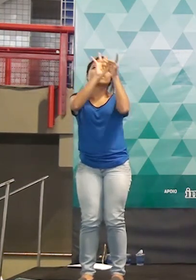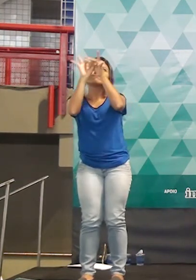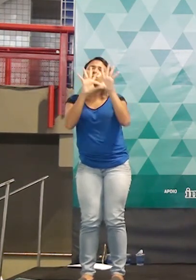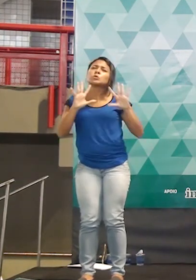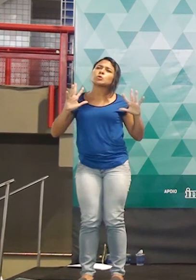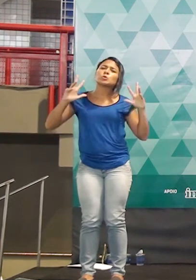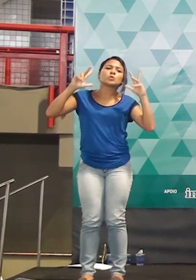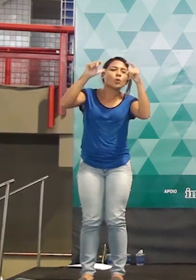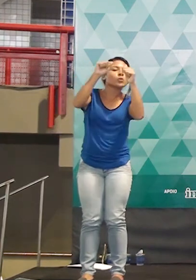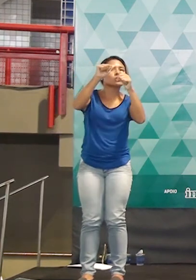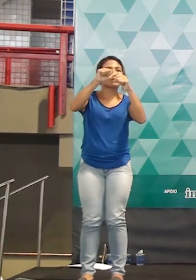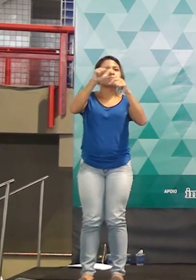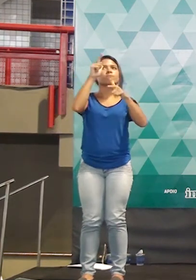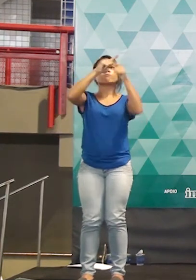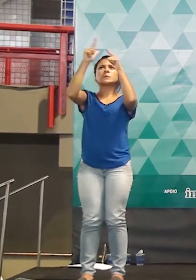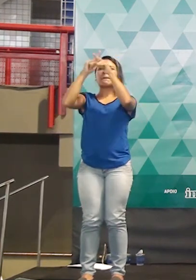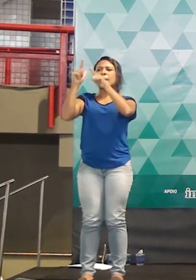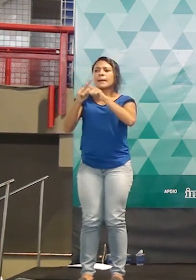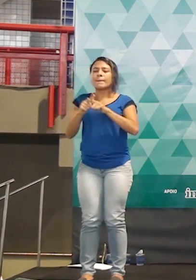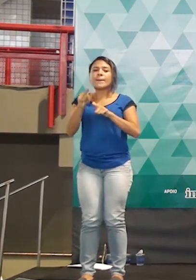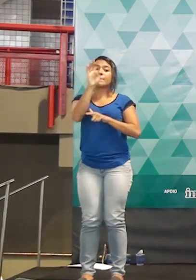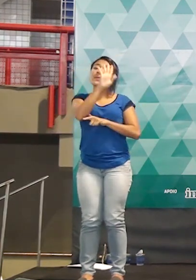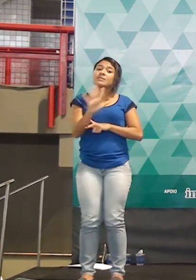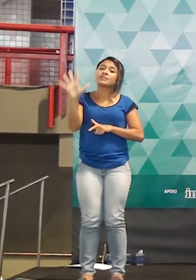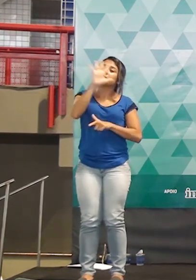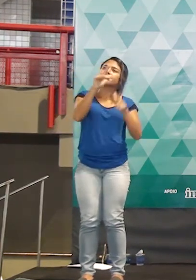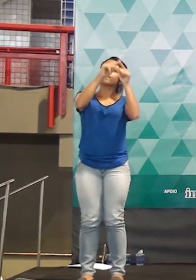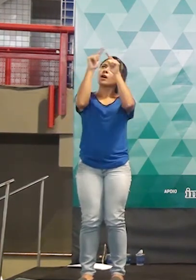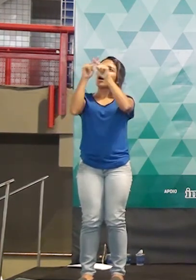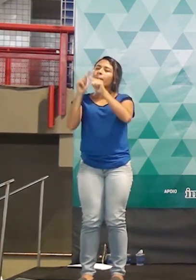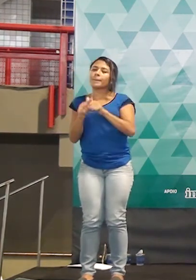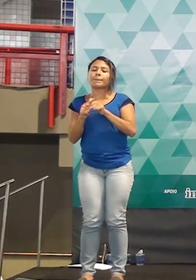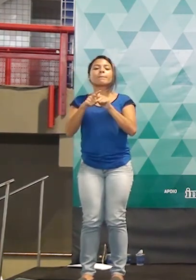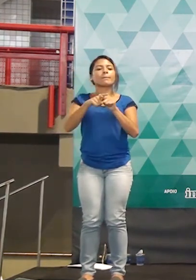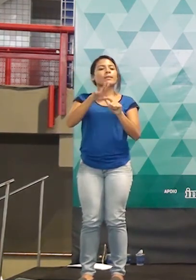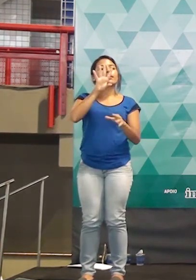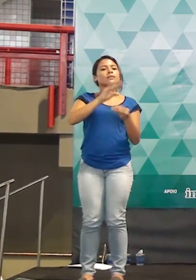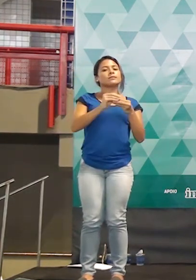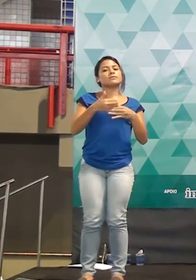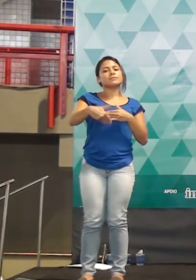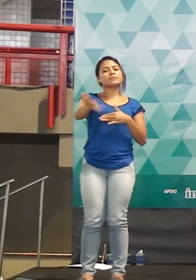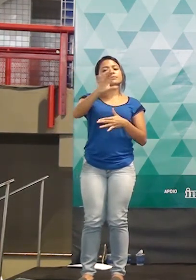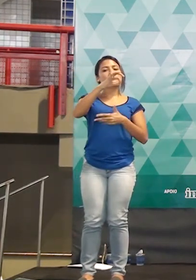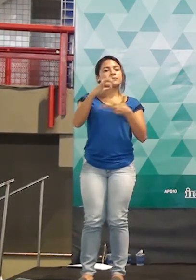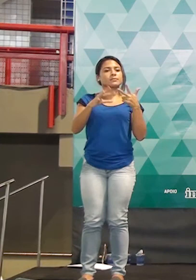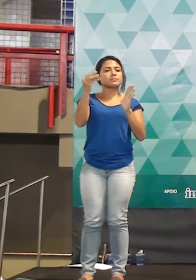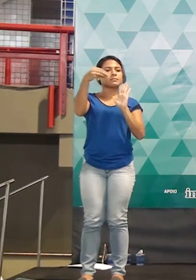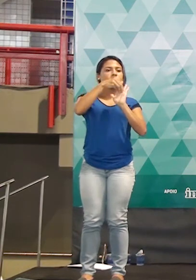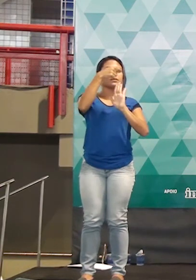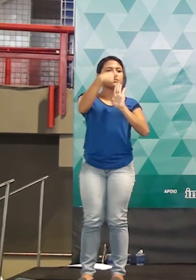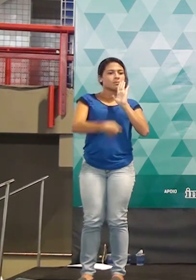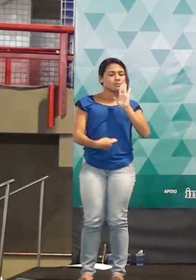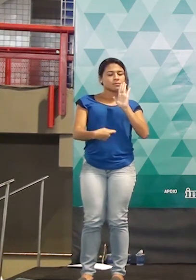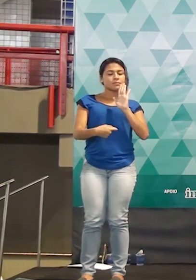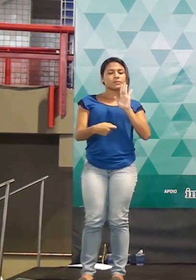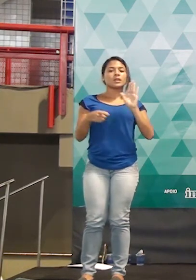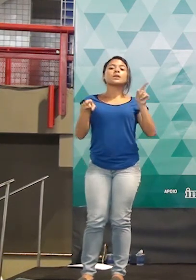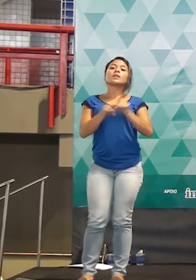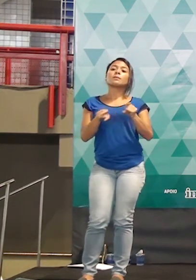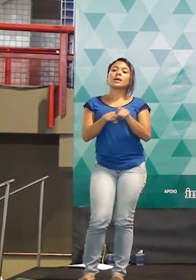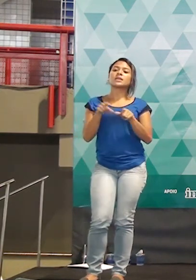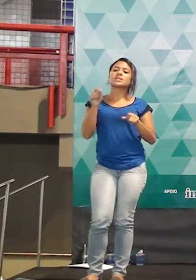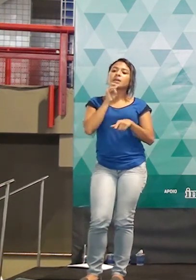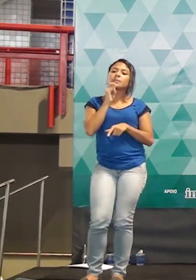regiões. E esse problema afeta todas as classes sociais. Veja, se você fizer